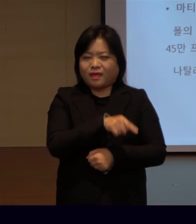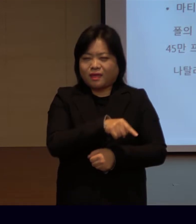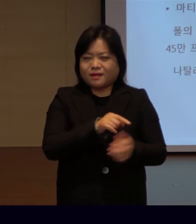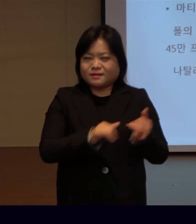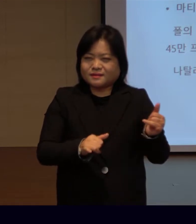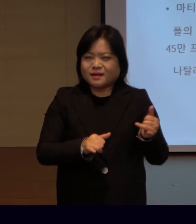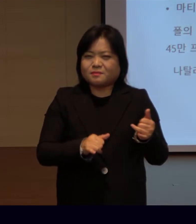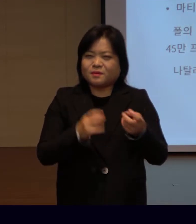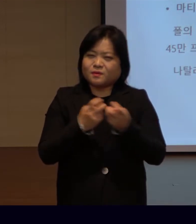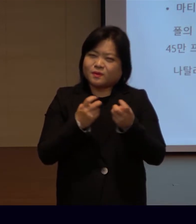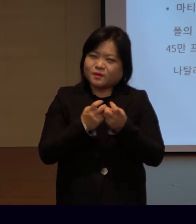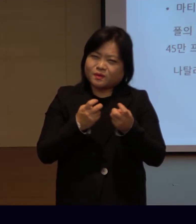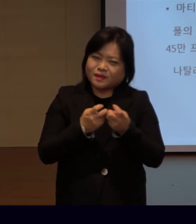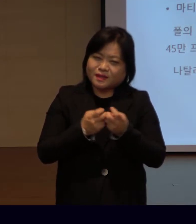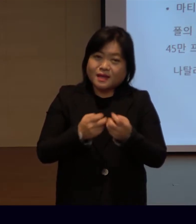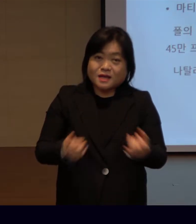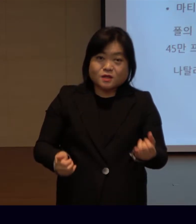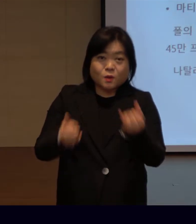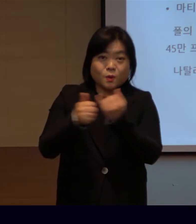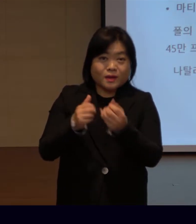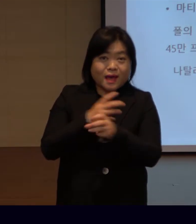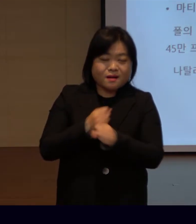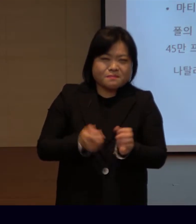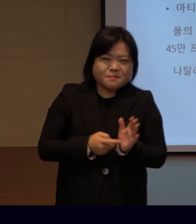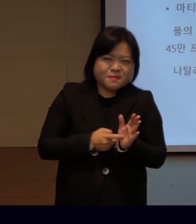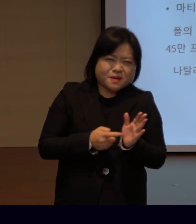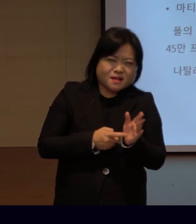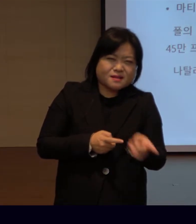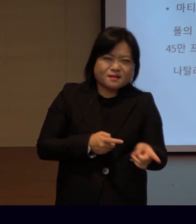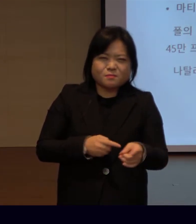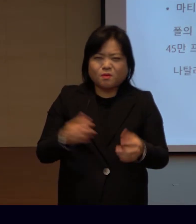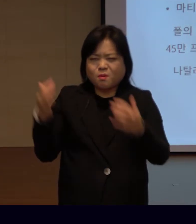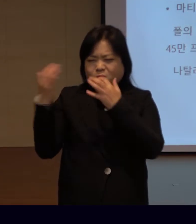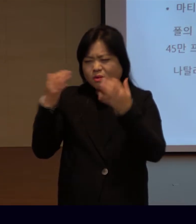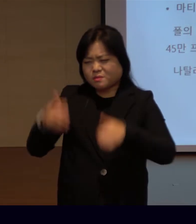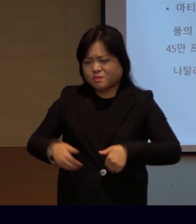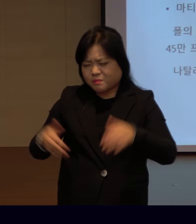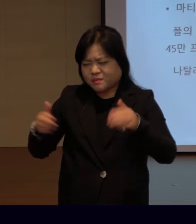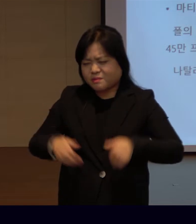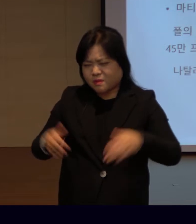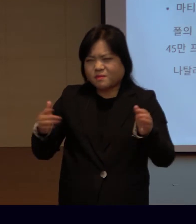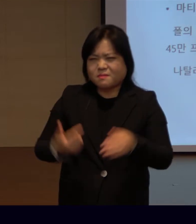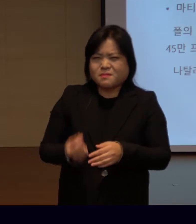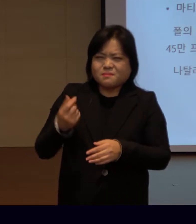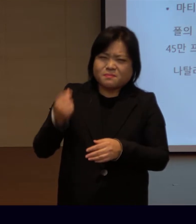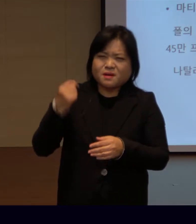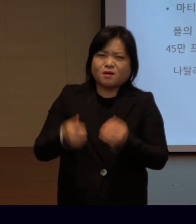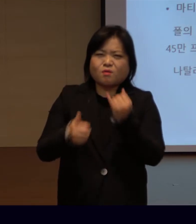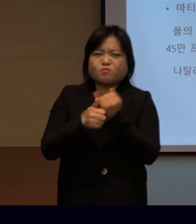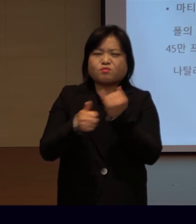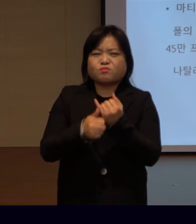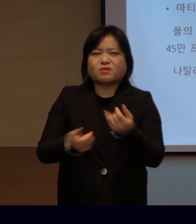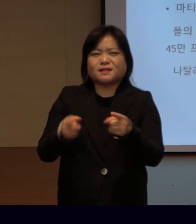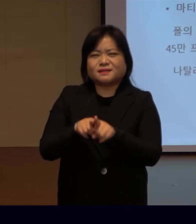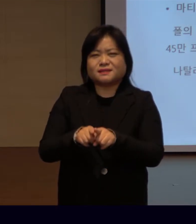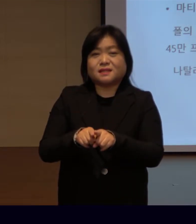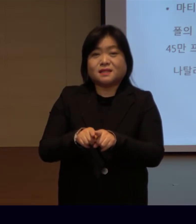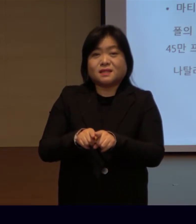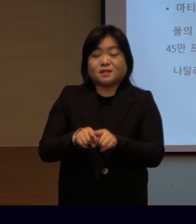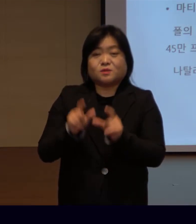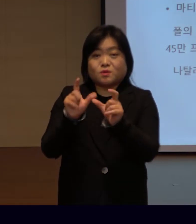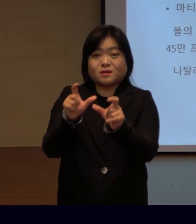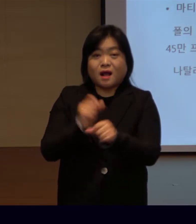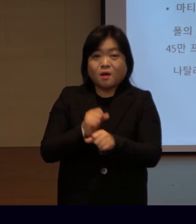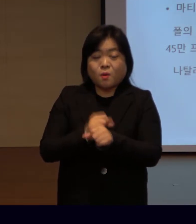막 결혼을 계약을 서두릅니다. 뭐 복잡할 거 뭐 있어요. 그냥 부부 공동 재산으로 하고 한